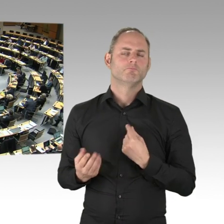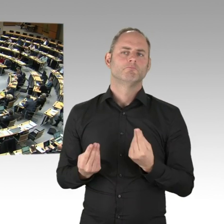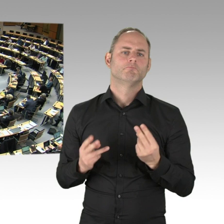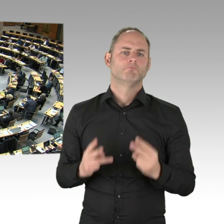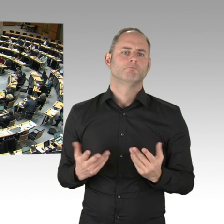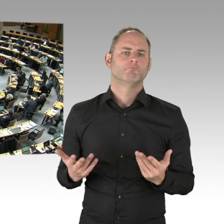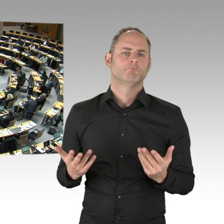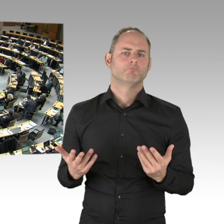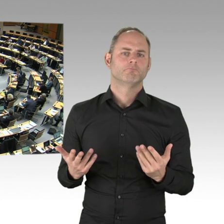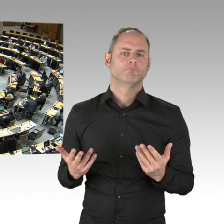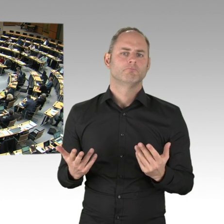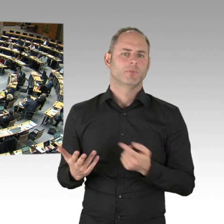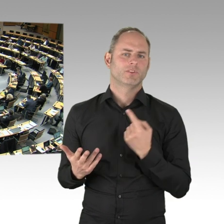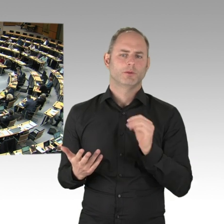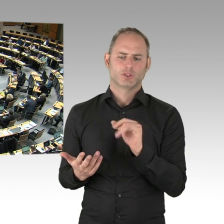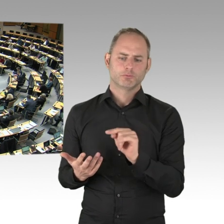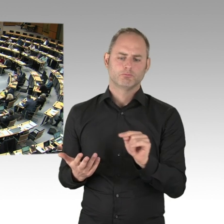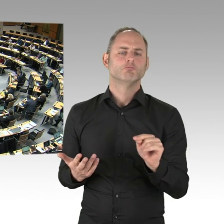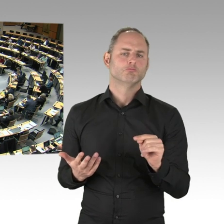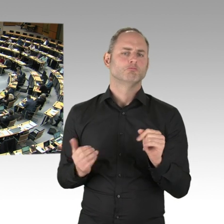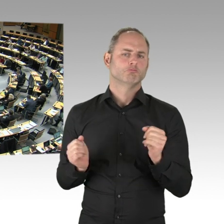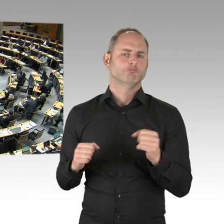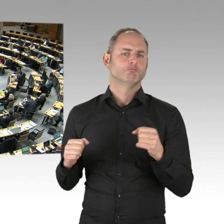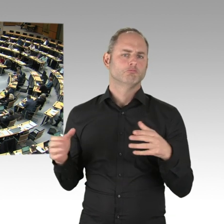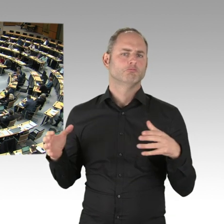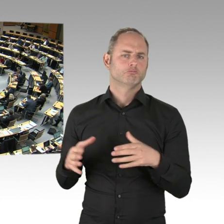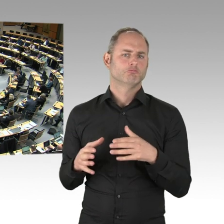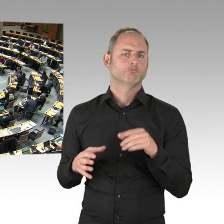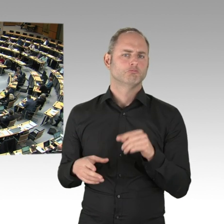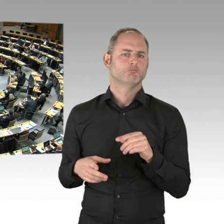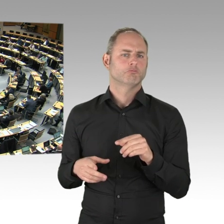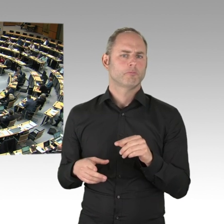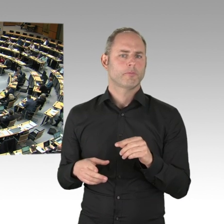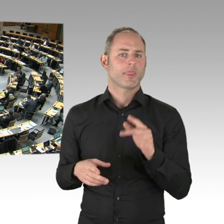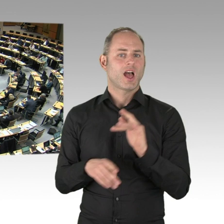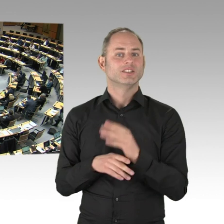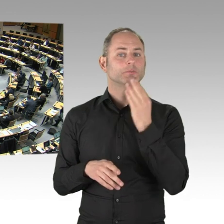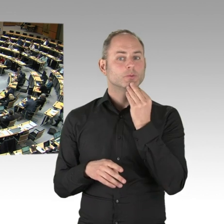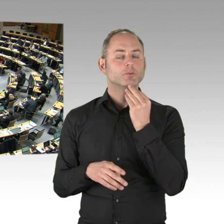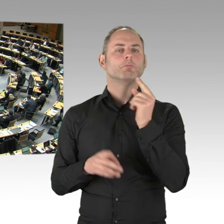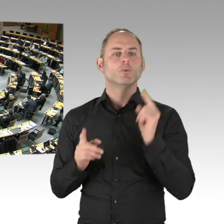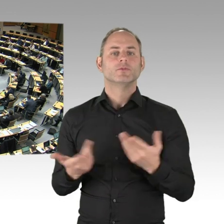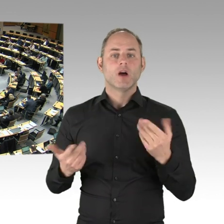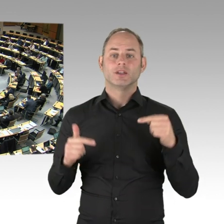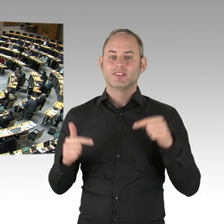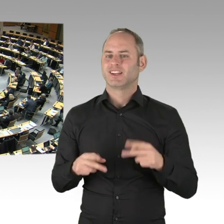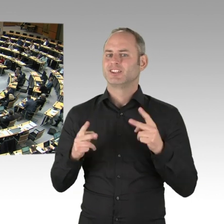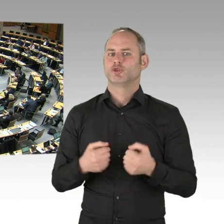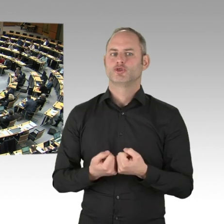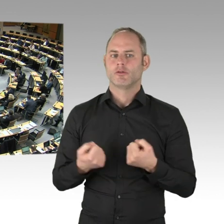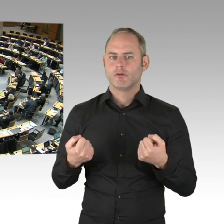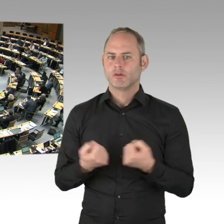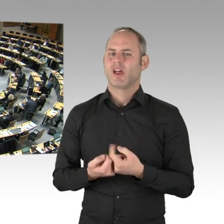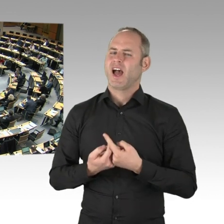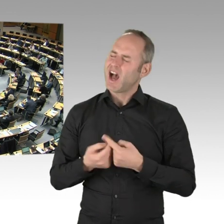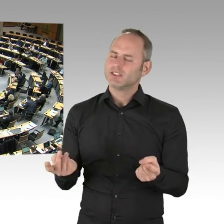Der Rechtsstaat muss aber noch mehr leisten, er muss Vertrauen schaffen. Das gilt für viele Bereiche, aber es gilt insbesondere auch beim Thema